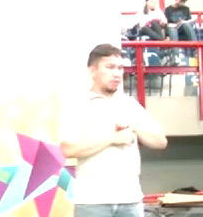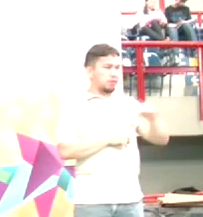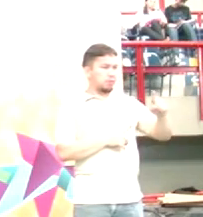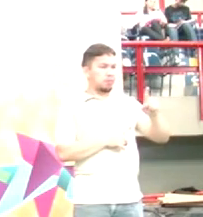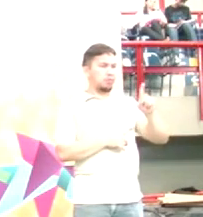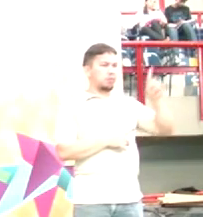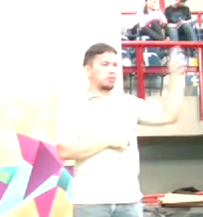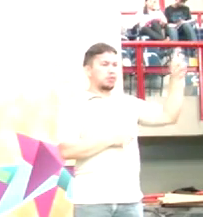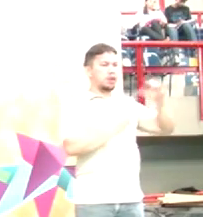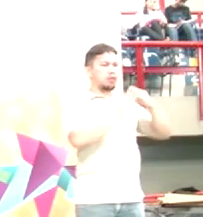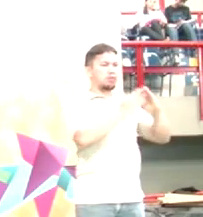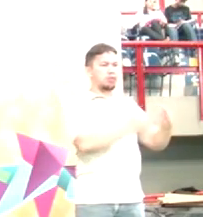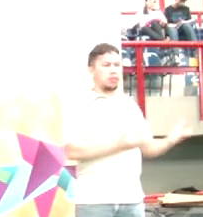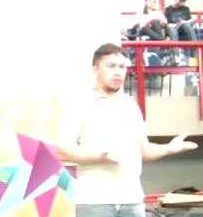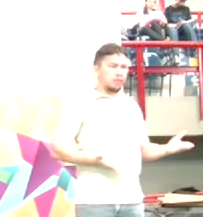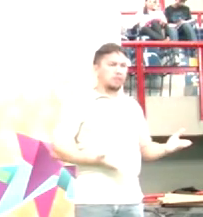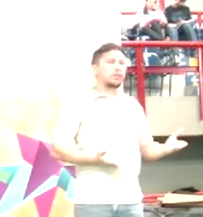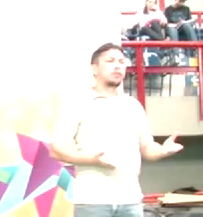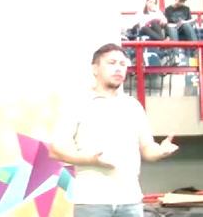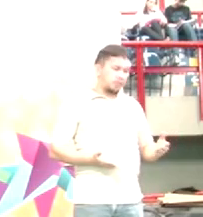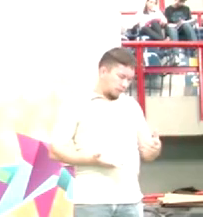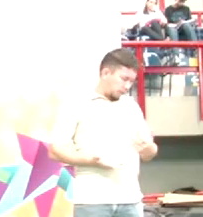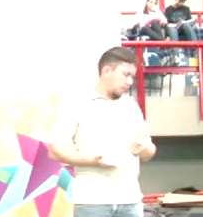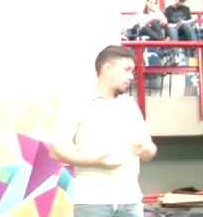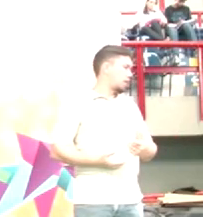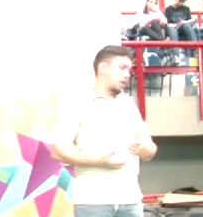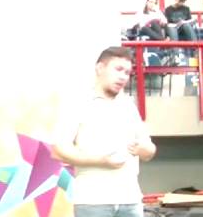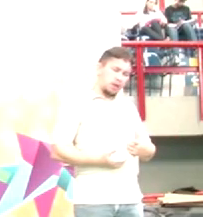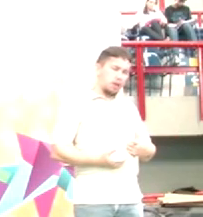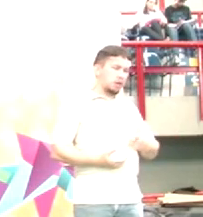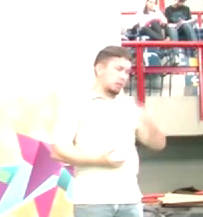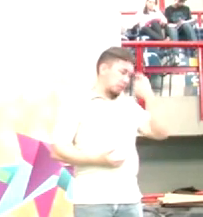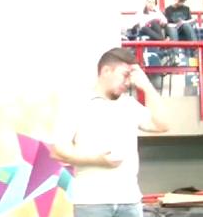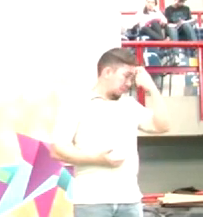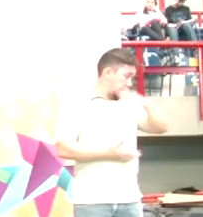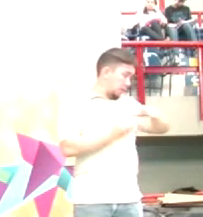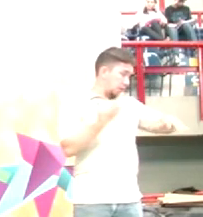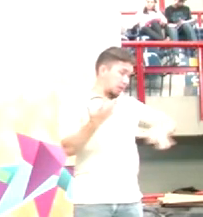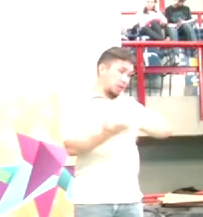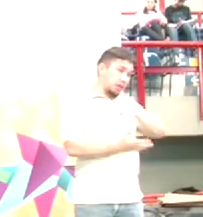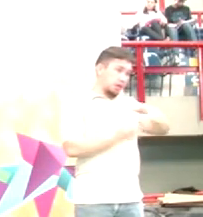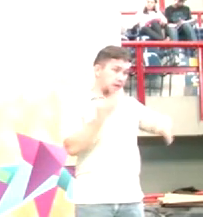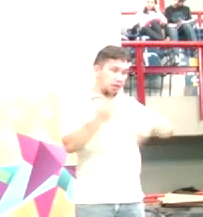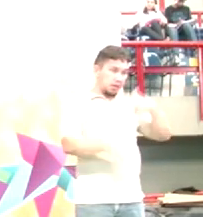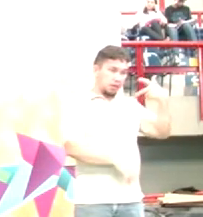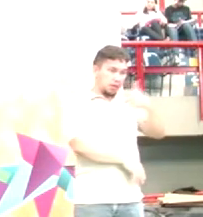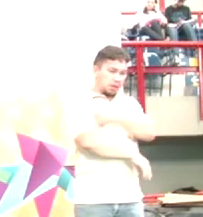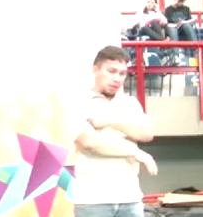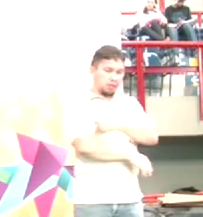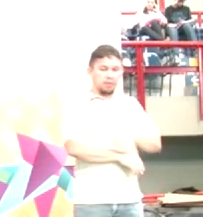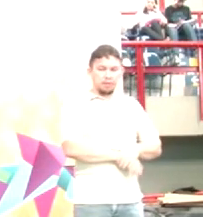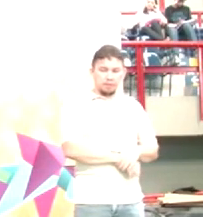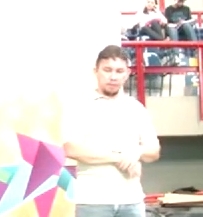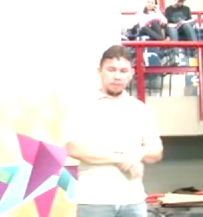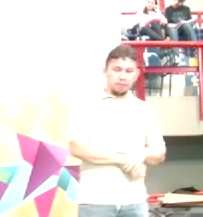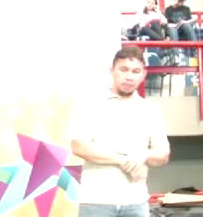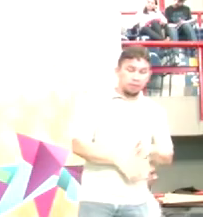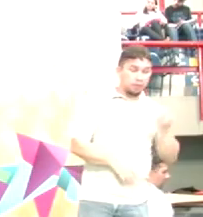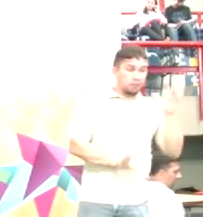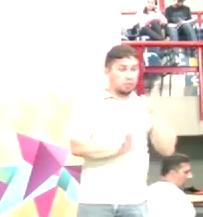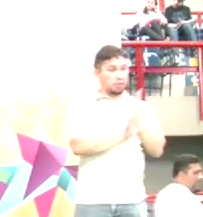para os morros. Revolta da vacina. E o convento de Taubaté é